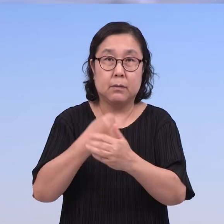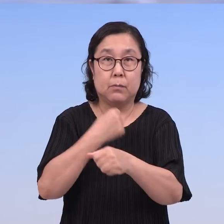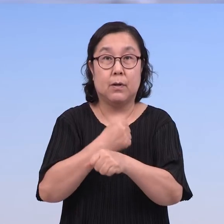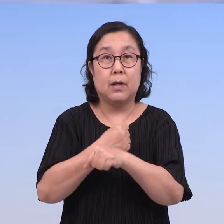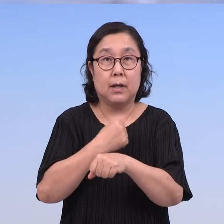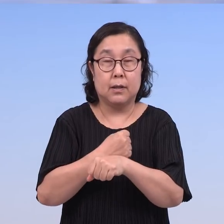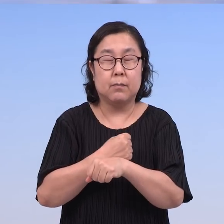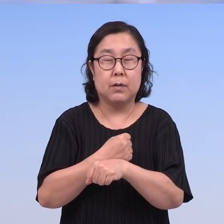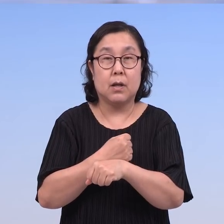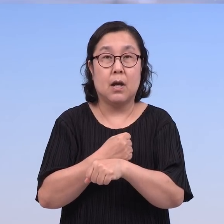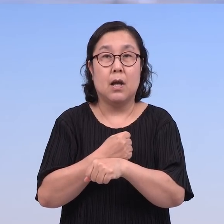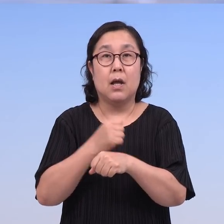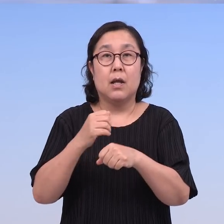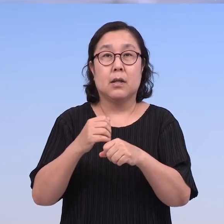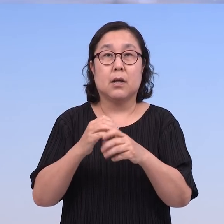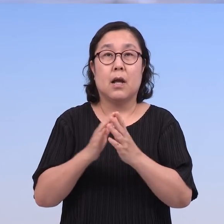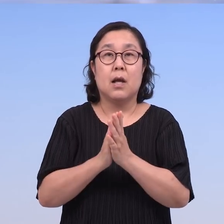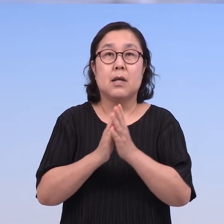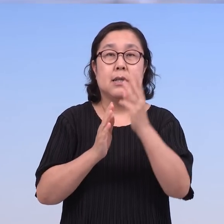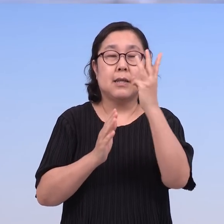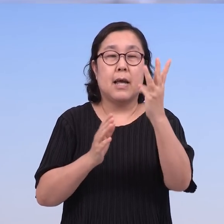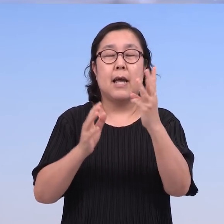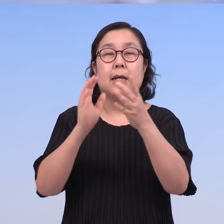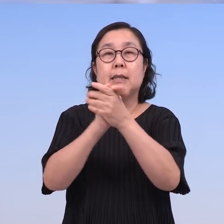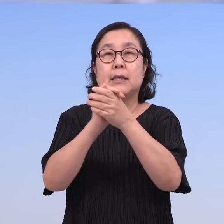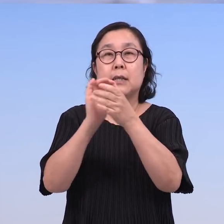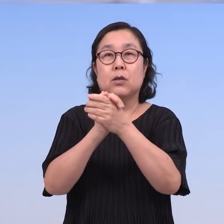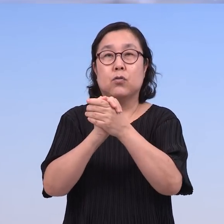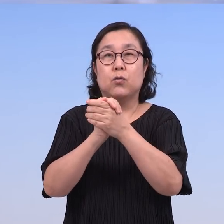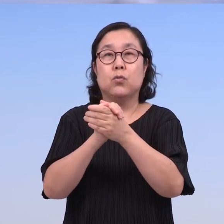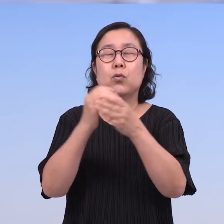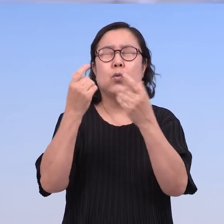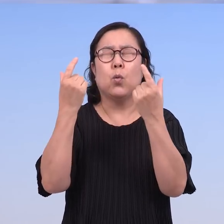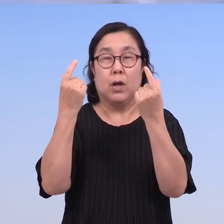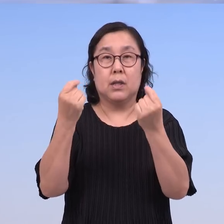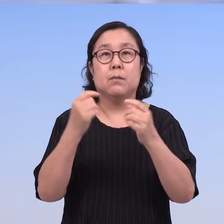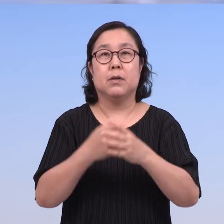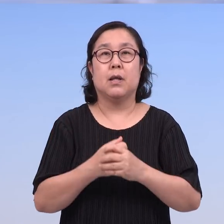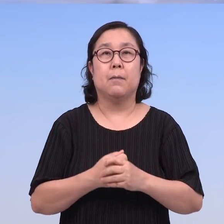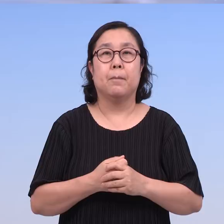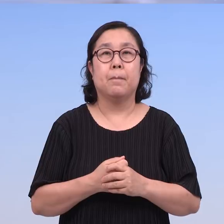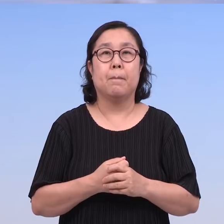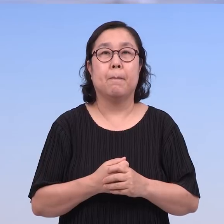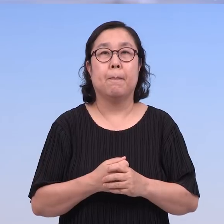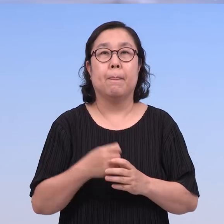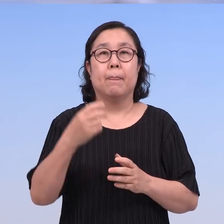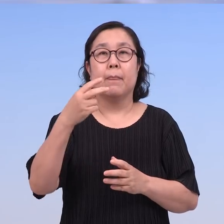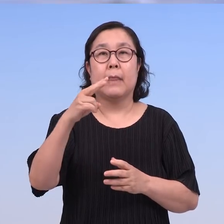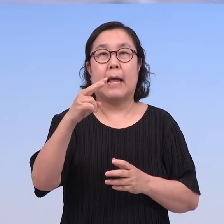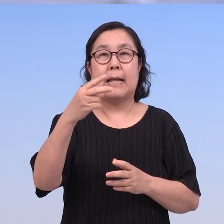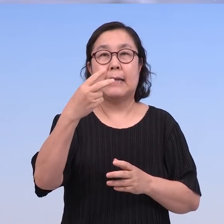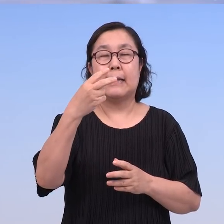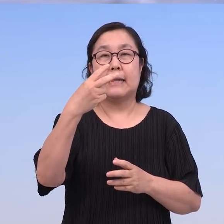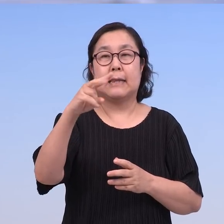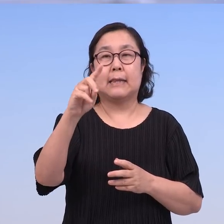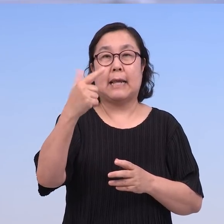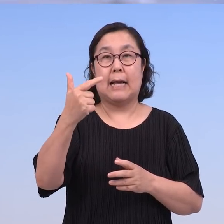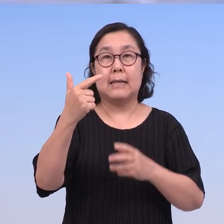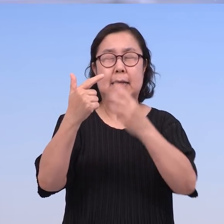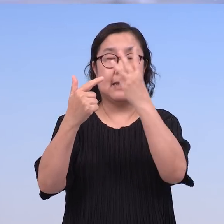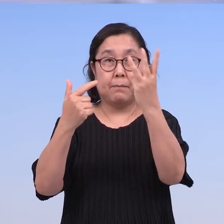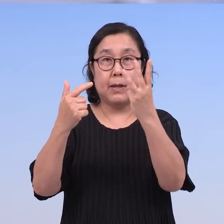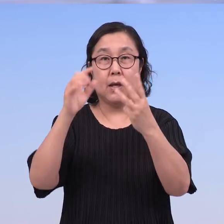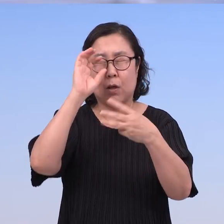이런 그 도전의 모습은요 다니엘의 세 친구 사드락과 메삭과 아벤느고도 마찬가지예요. 다니엘